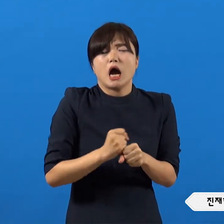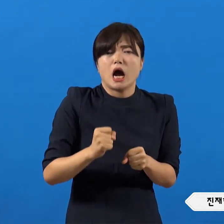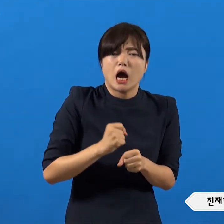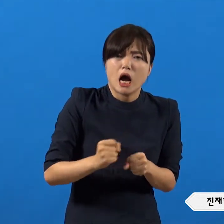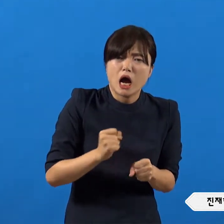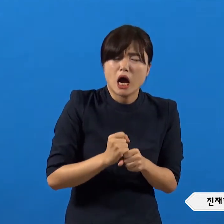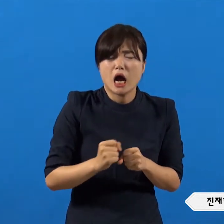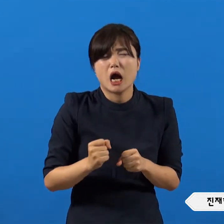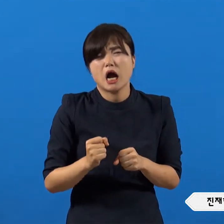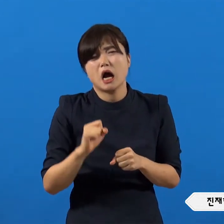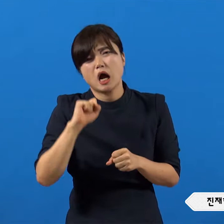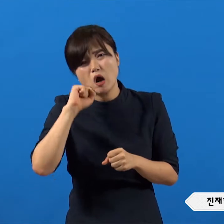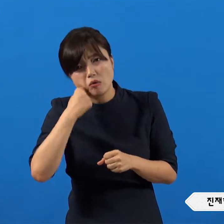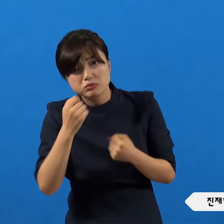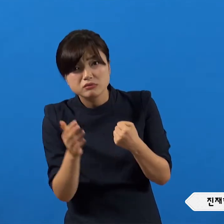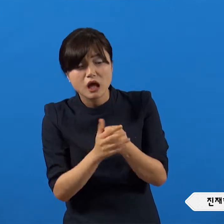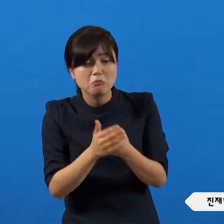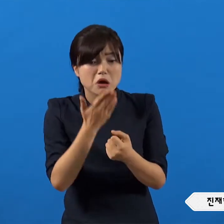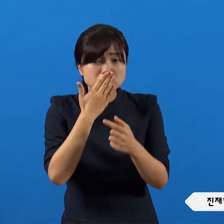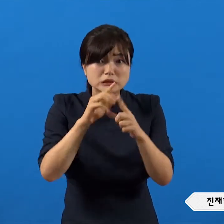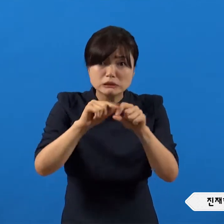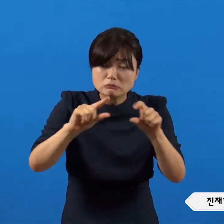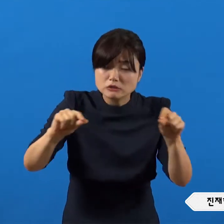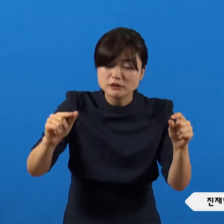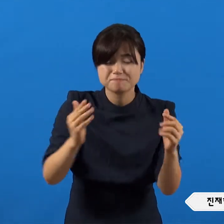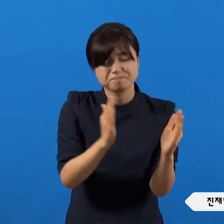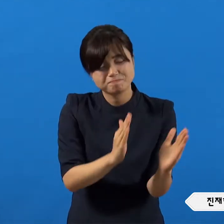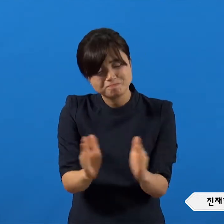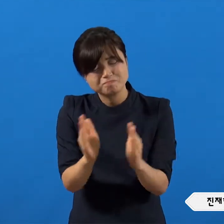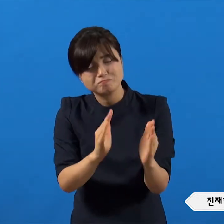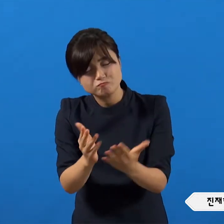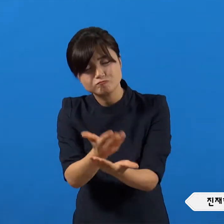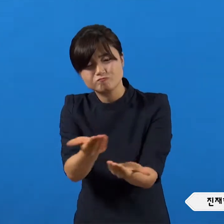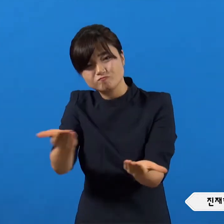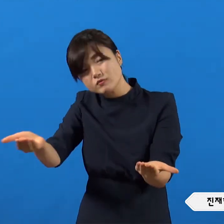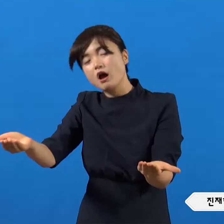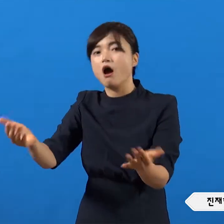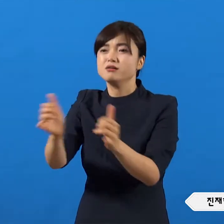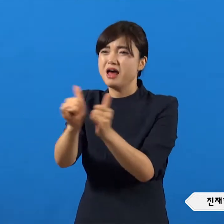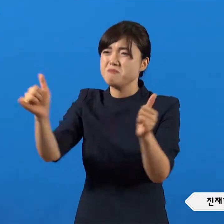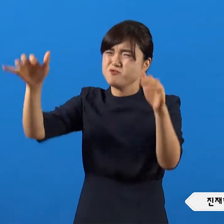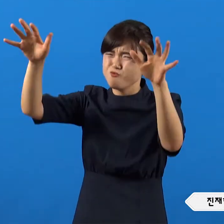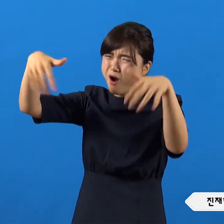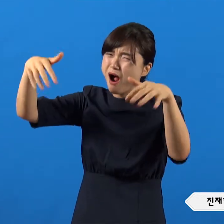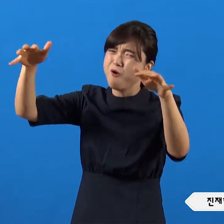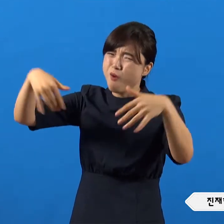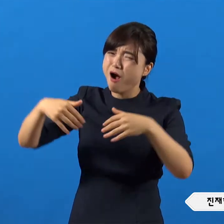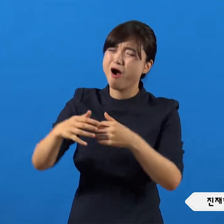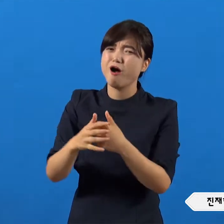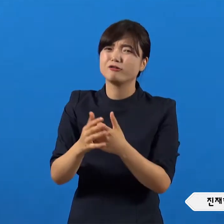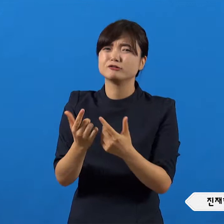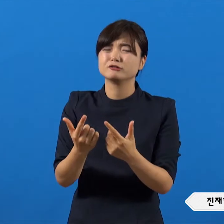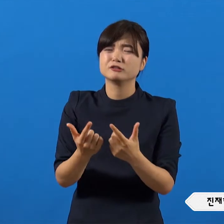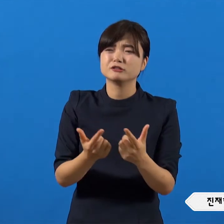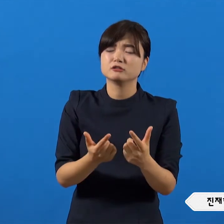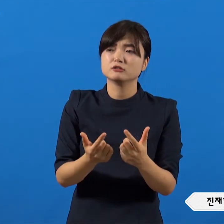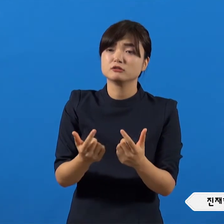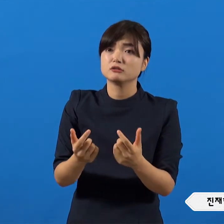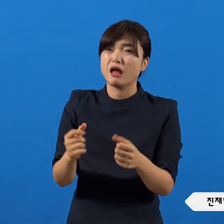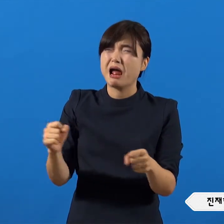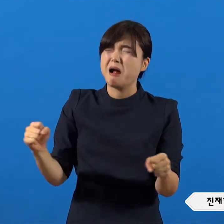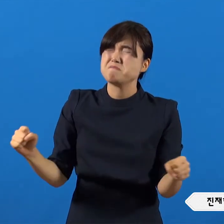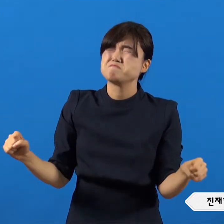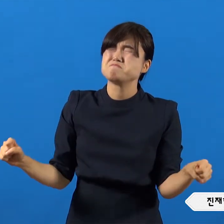당황스럽고 어려웠는지 음식을 많이 차려놓고 정말 사람들이 너무 많이